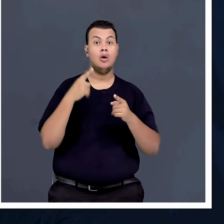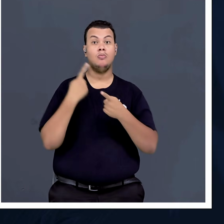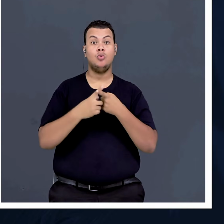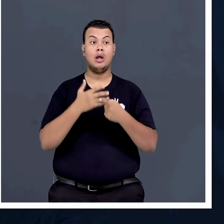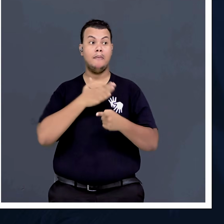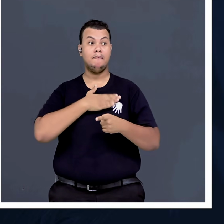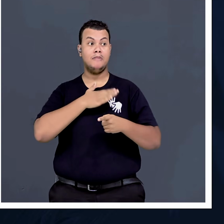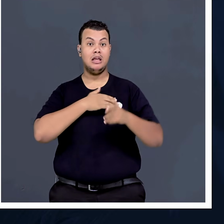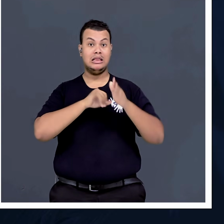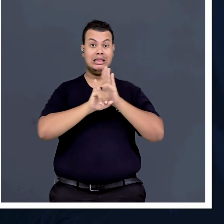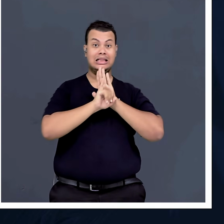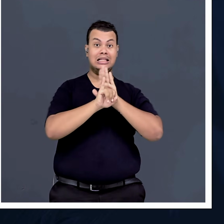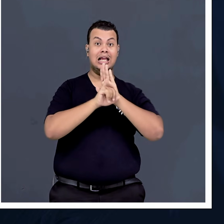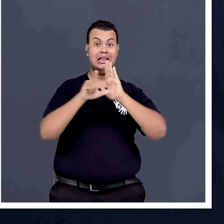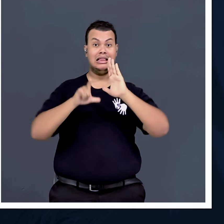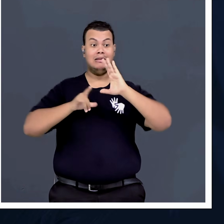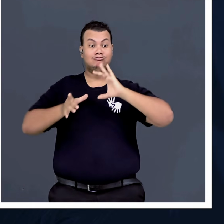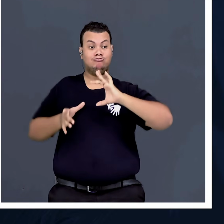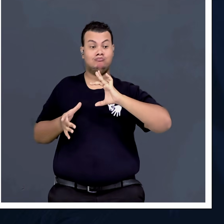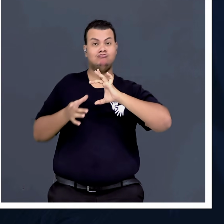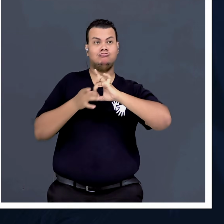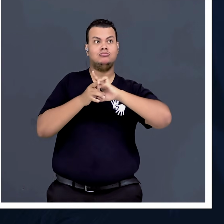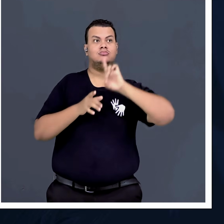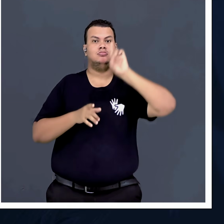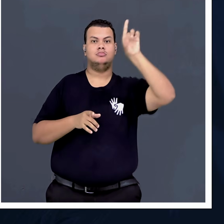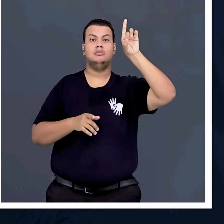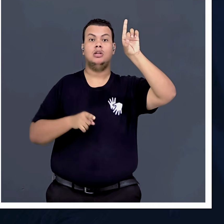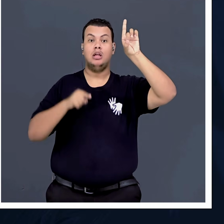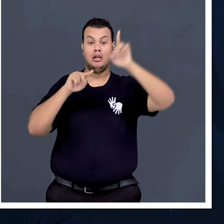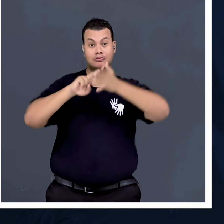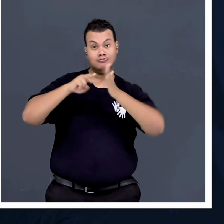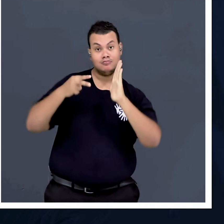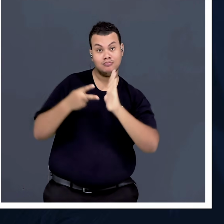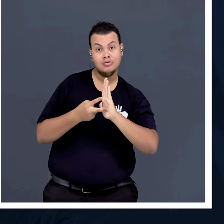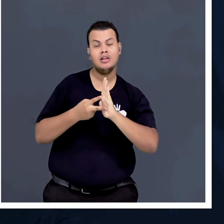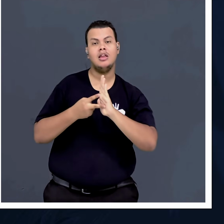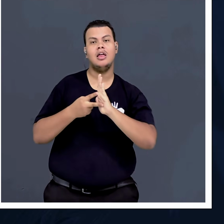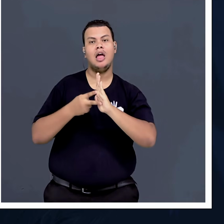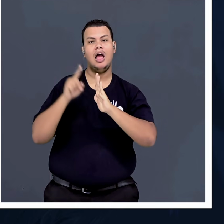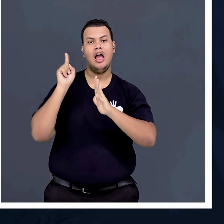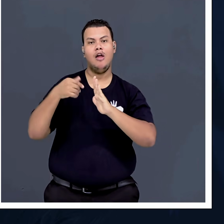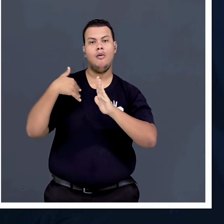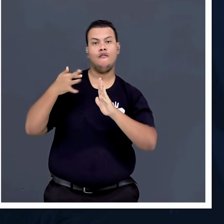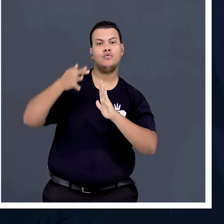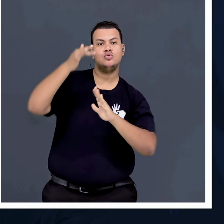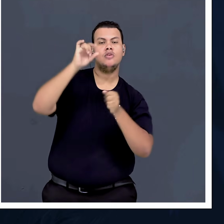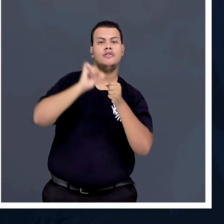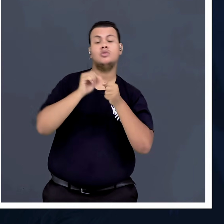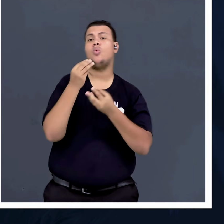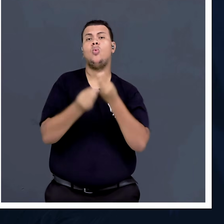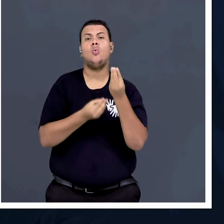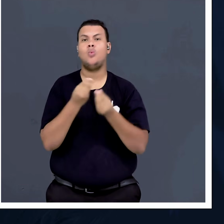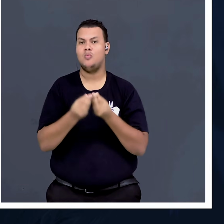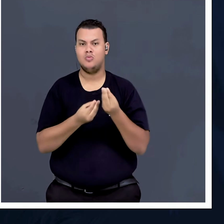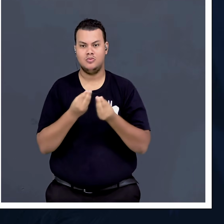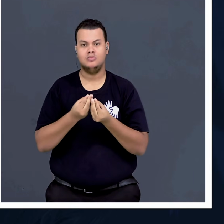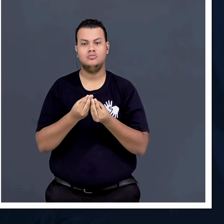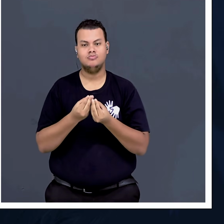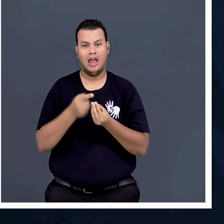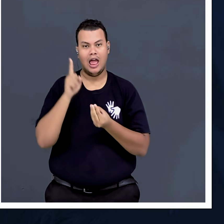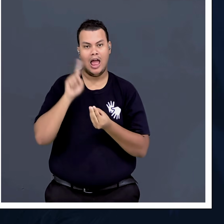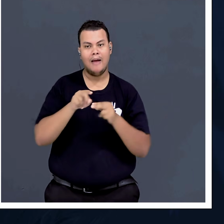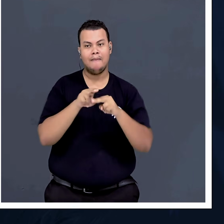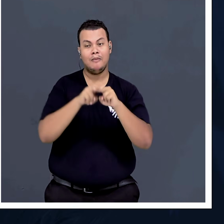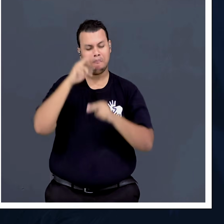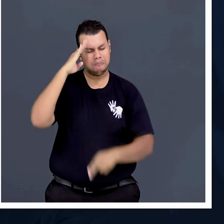minha identidade está firmada nele. E isso define as minhas próximas ações, isso define os meus próximos passos, isso